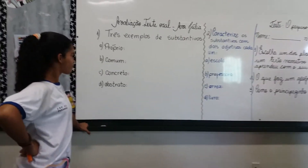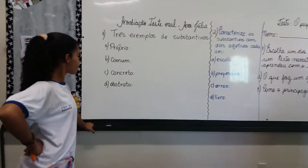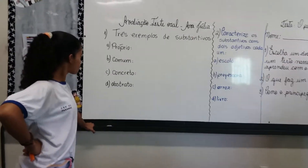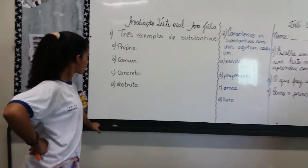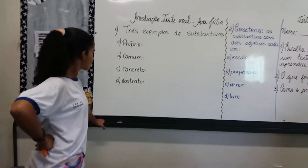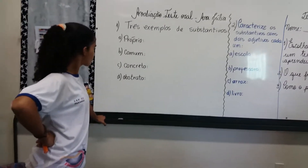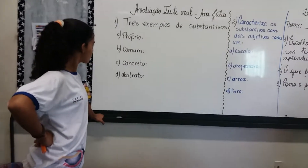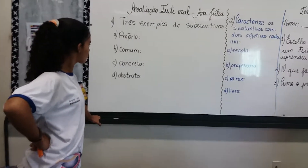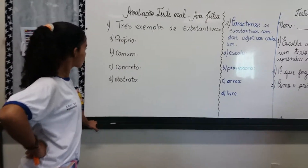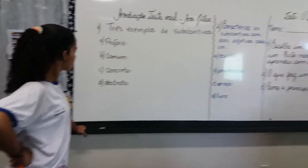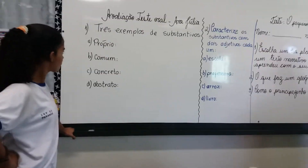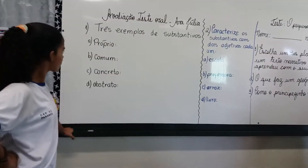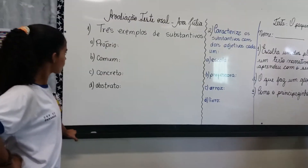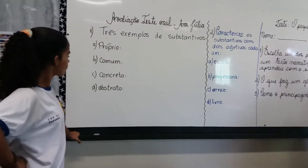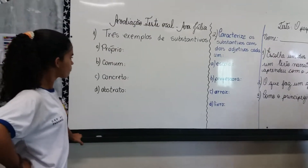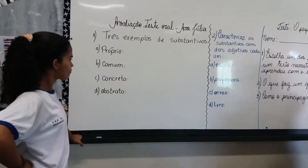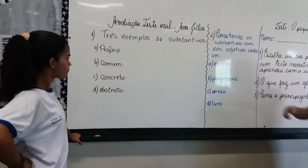lá, Ana Júlia?